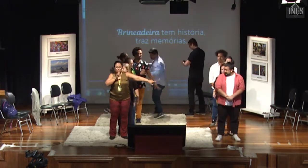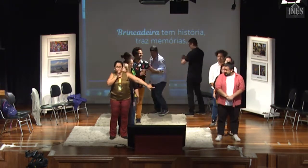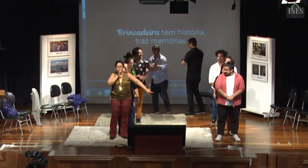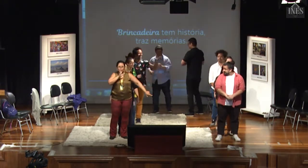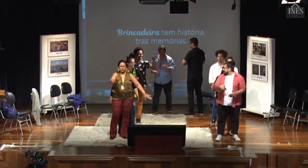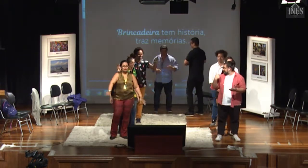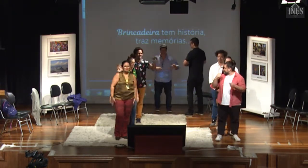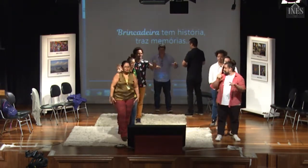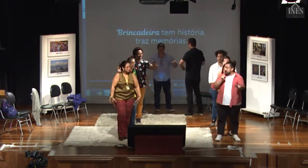gente não vai falar.